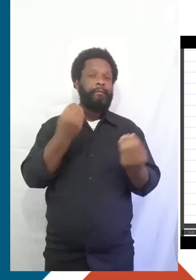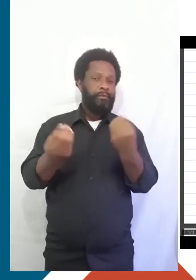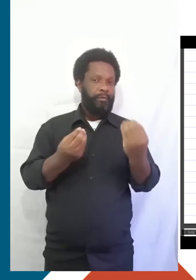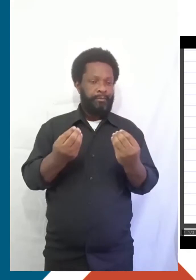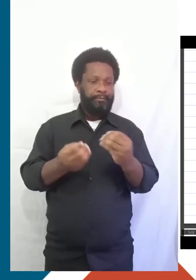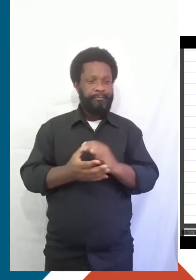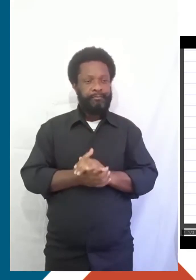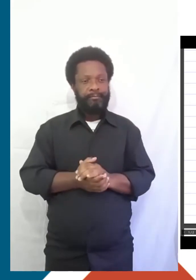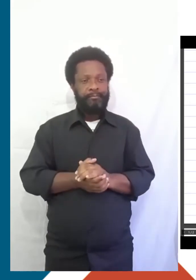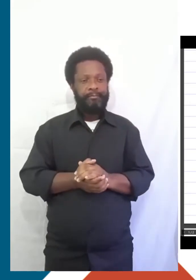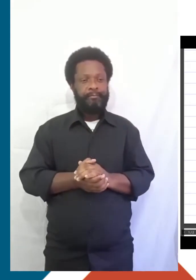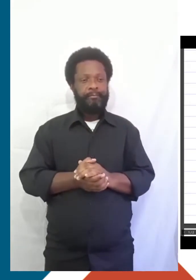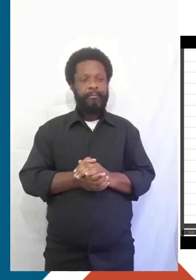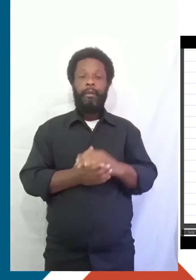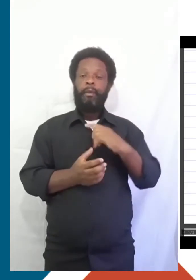ficando aqui